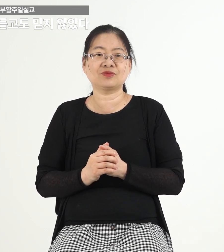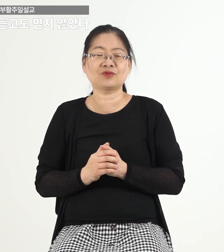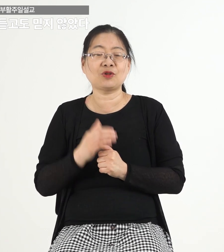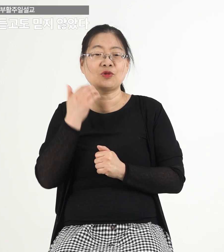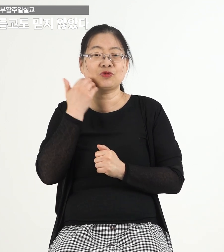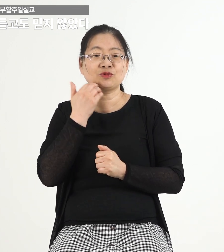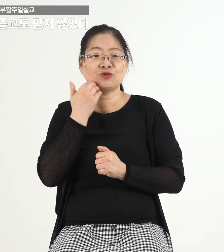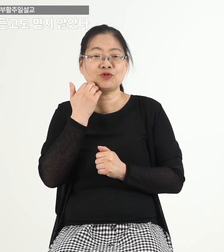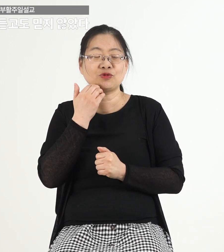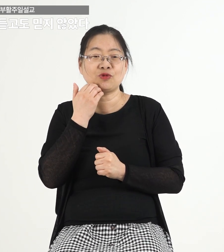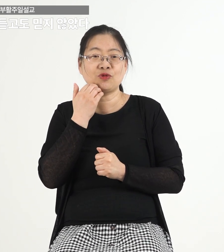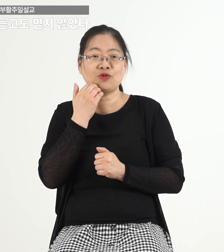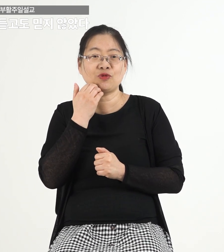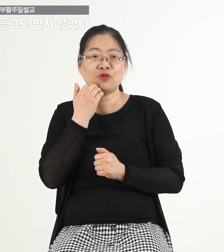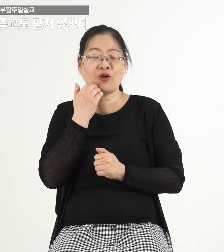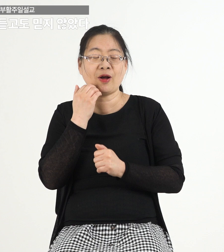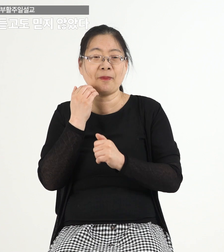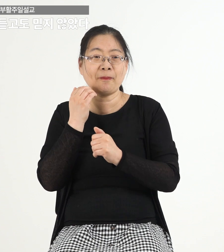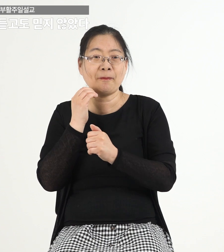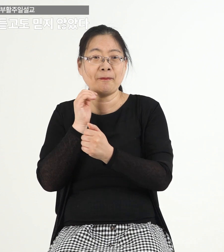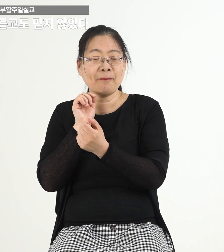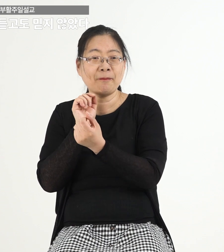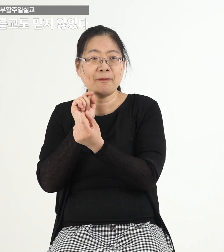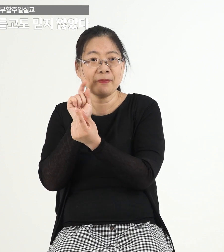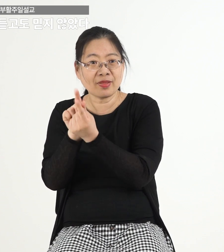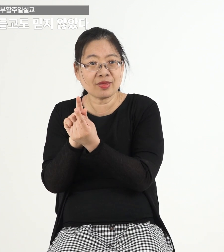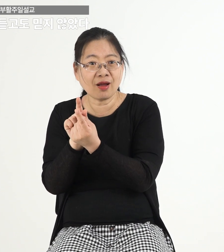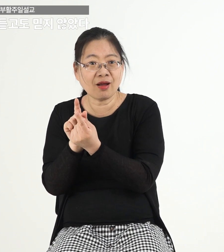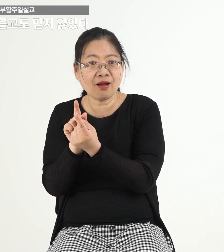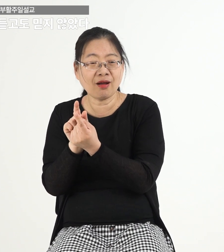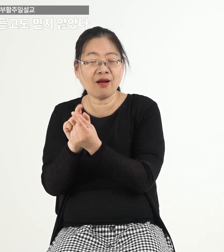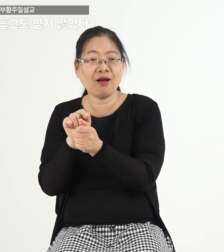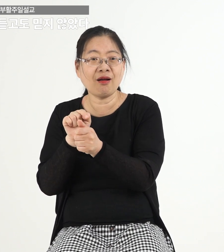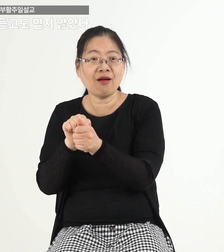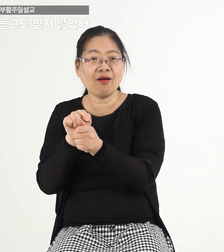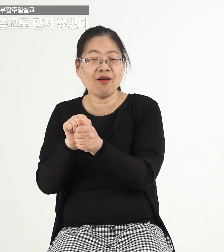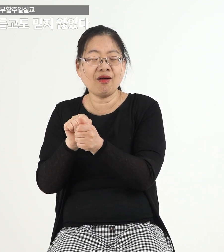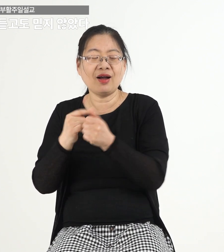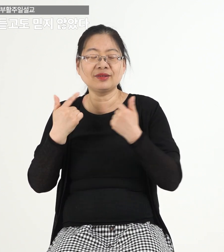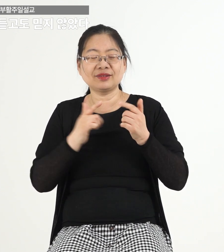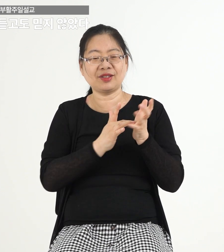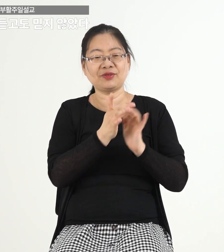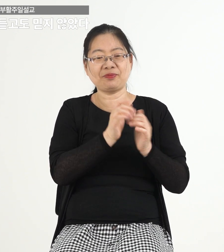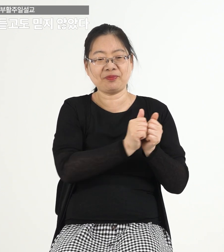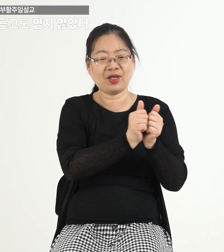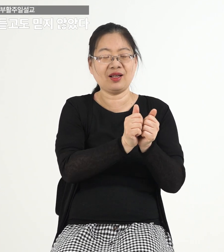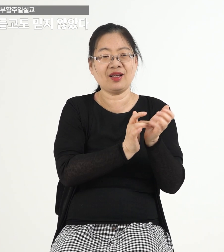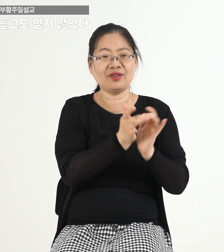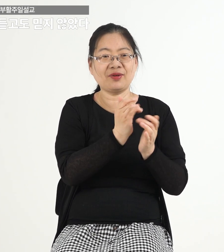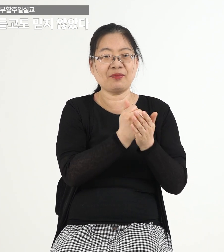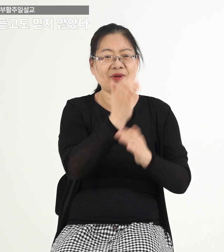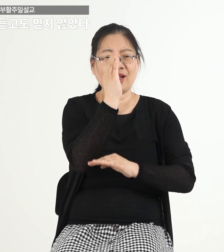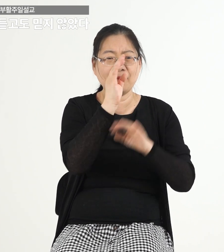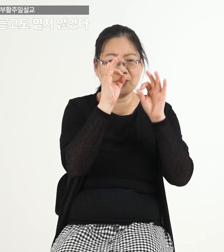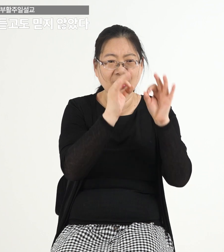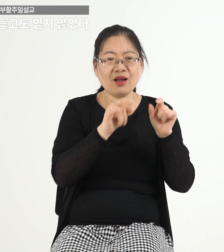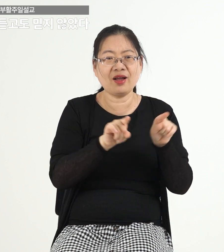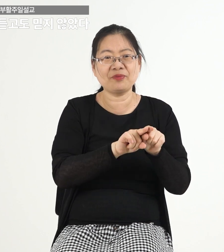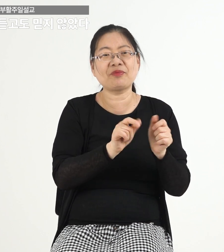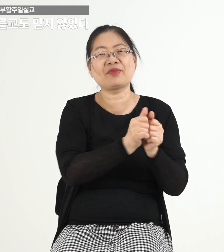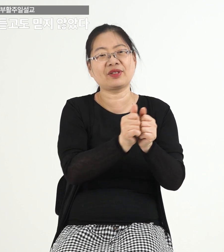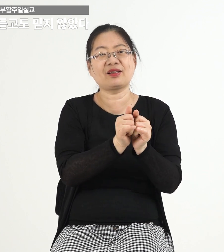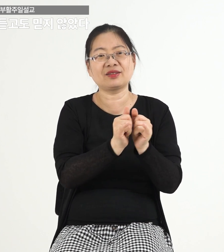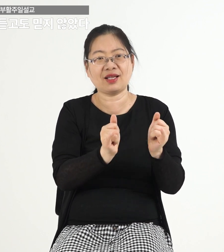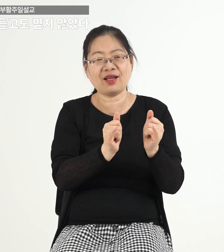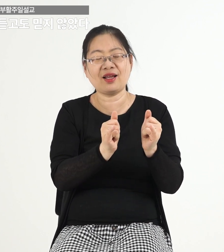누구에게 갔는가 하면 늘 예수님 따라다니고 예수님을 겪고 예수님 말씀 듣고 함께했던